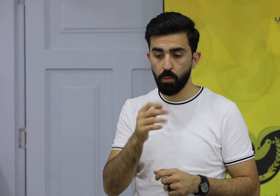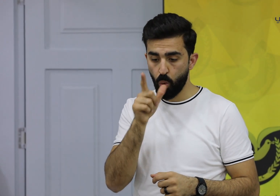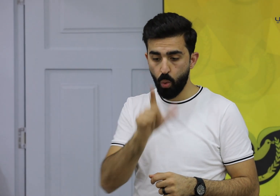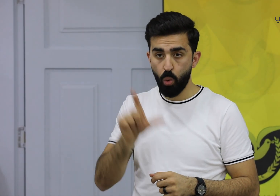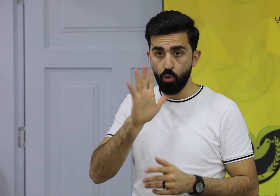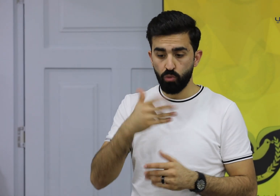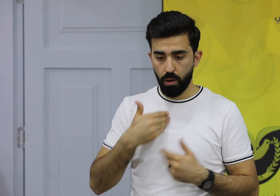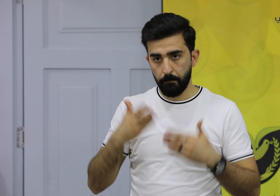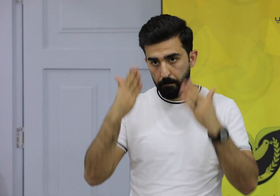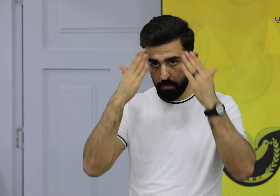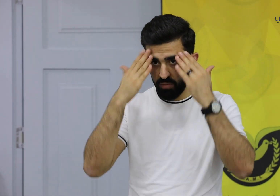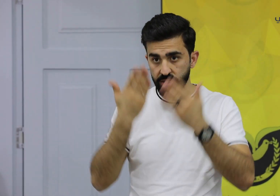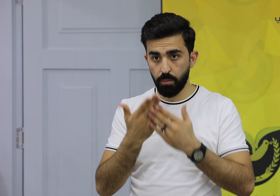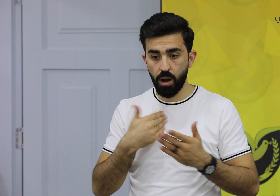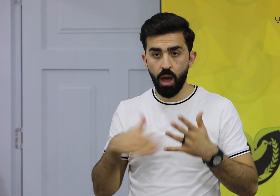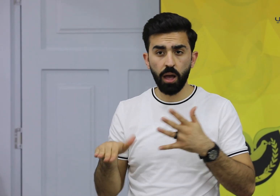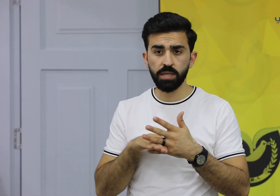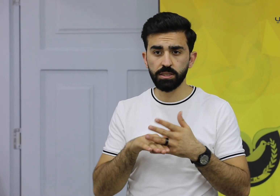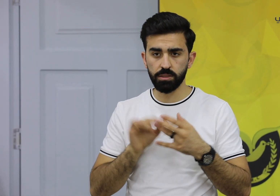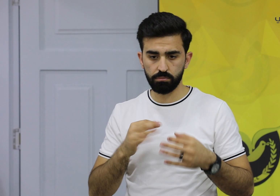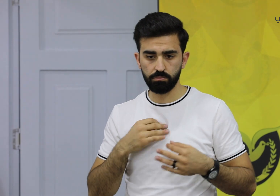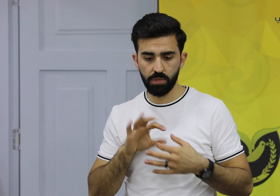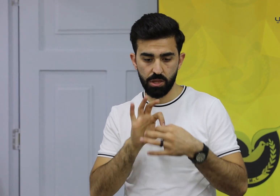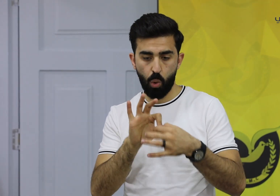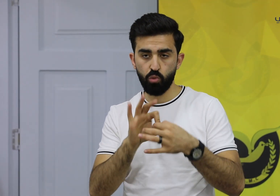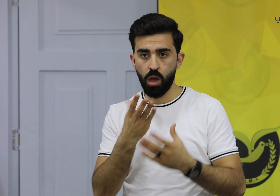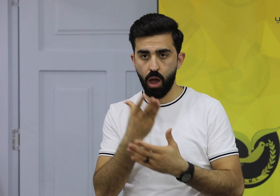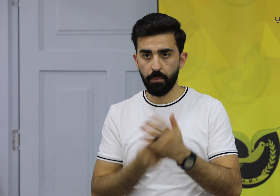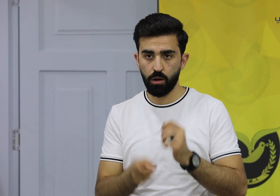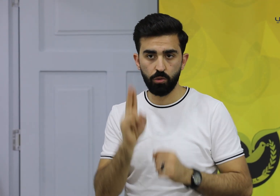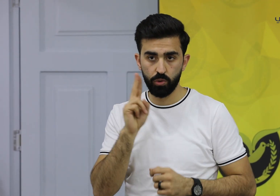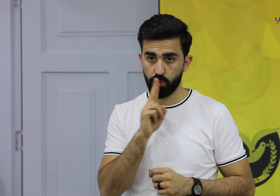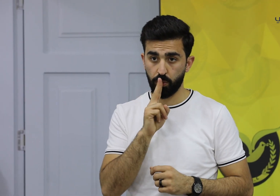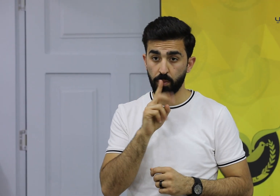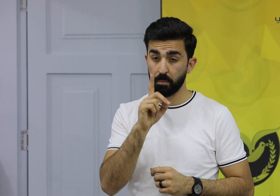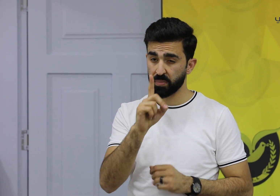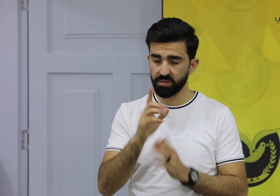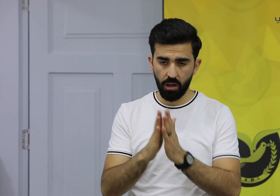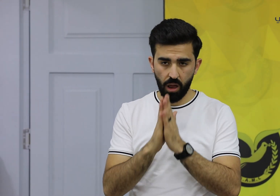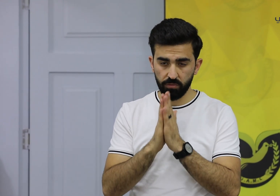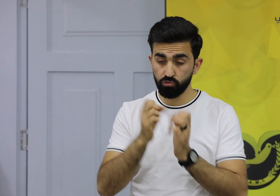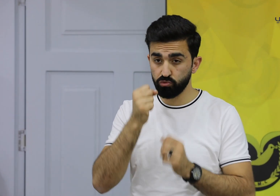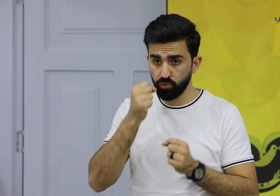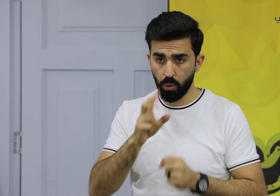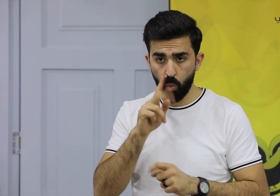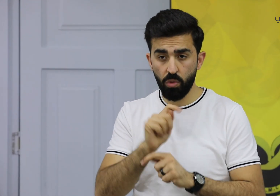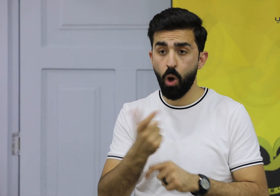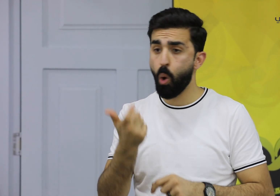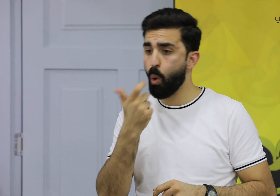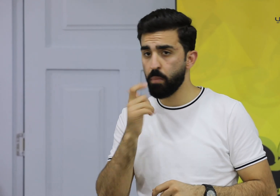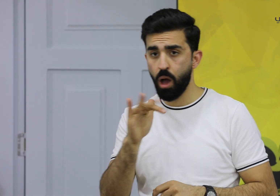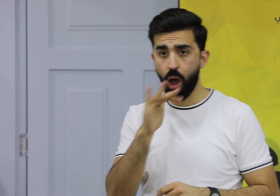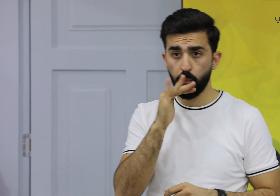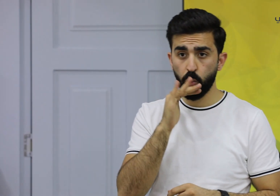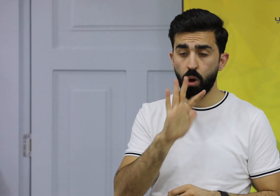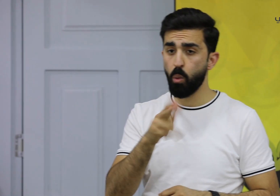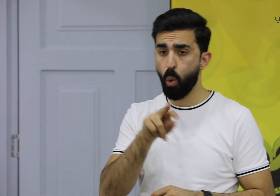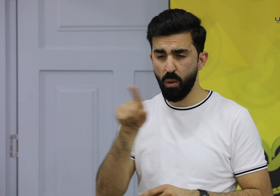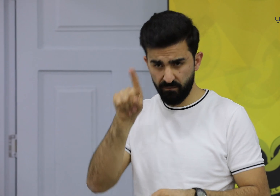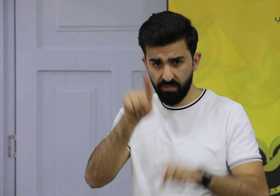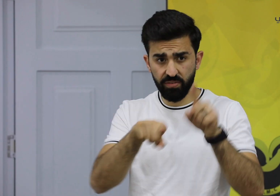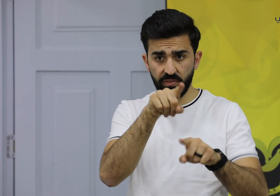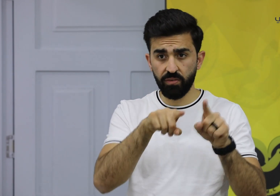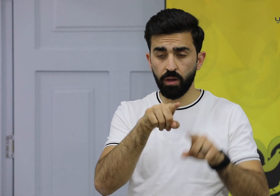الاشارة، حتى بالاساس انهم اهاليهم يقدروا يتفاهم معهم. للاسف الشديد انه لا الام ولا الاب ولا